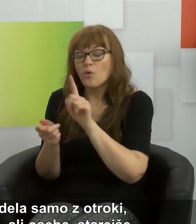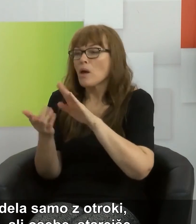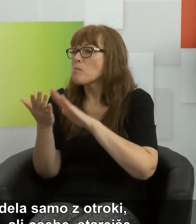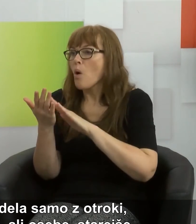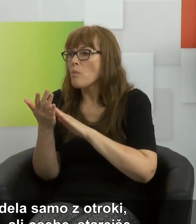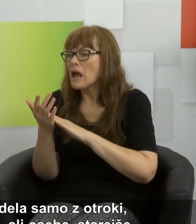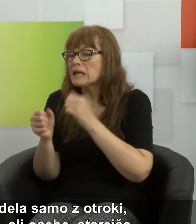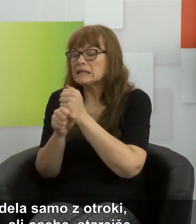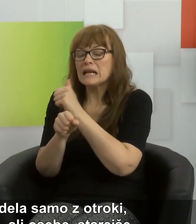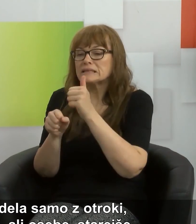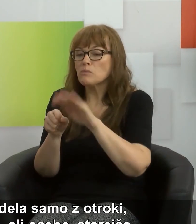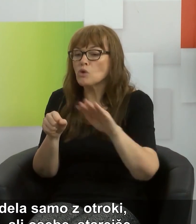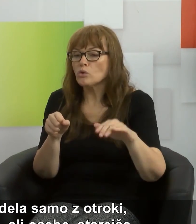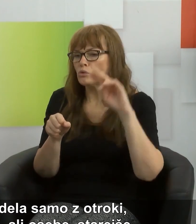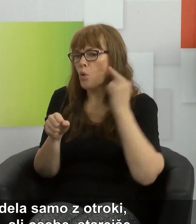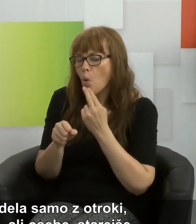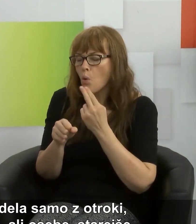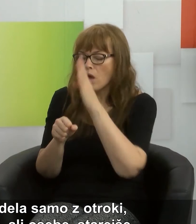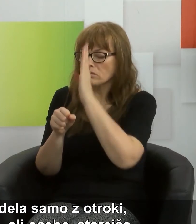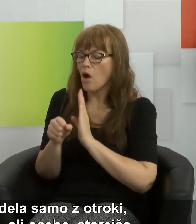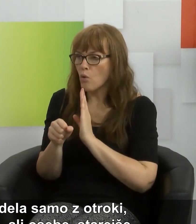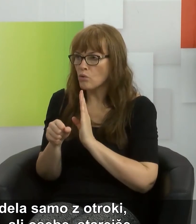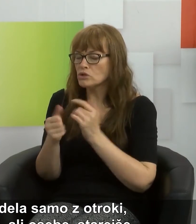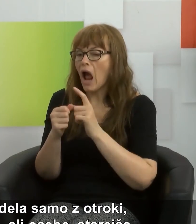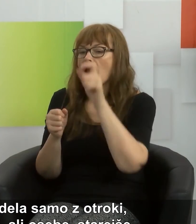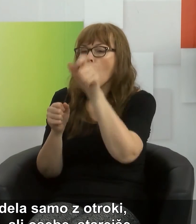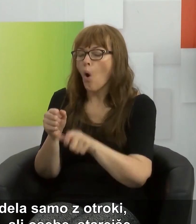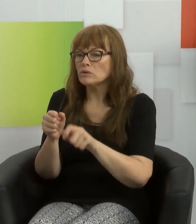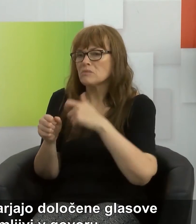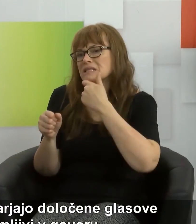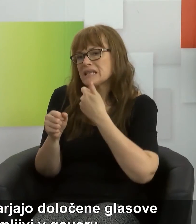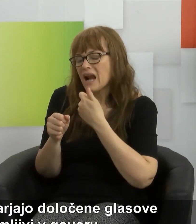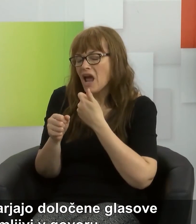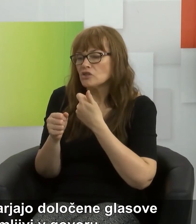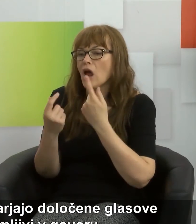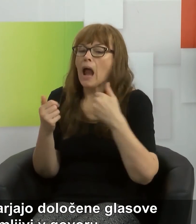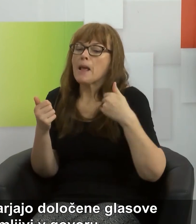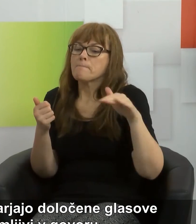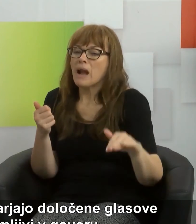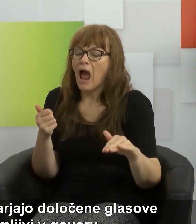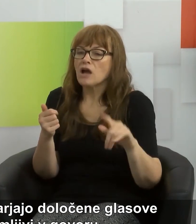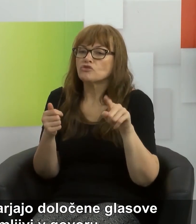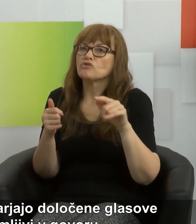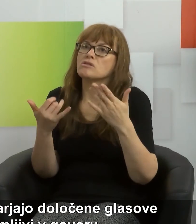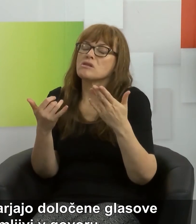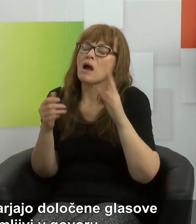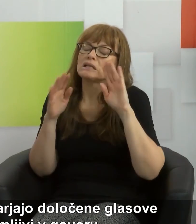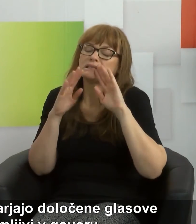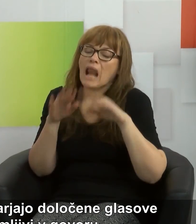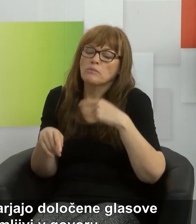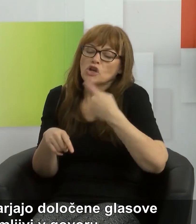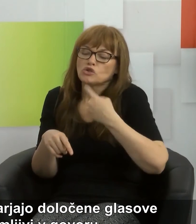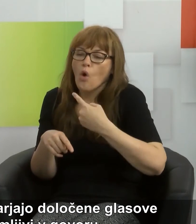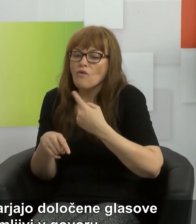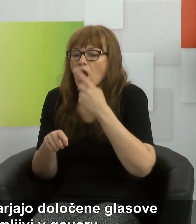pomeni, da se dela samo z otroci, ki so gluhi in naglušni, ali osebe starejše, ali mlajšimi, ki pač slabše